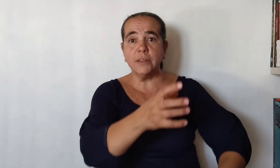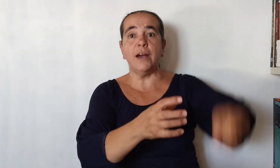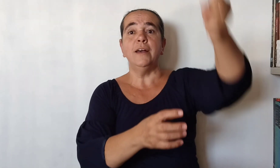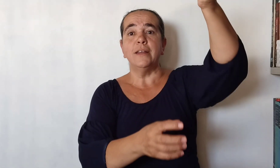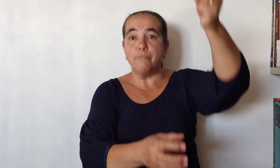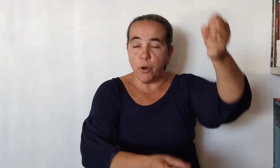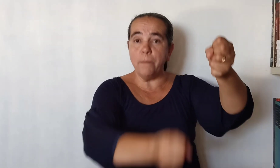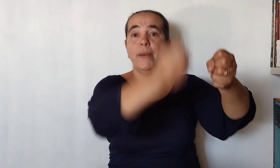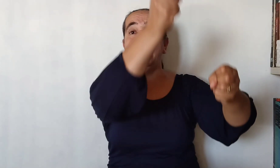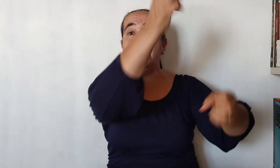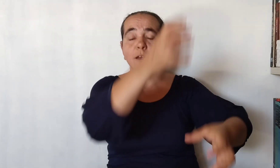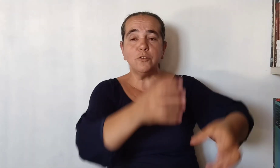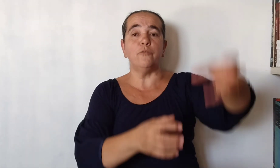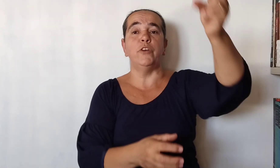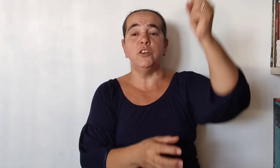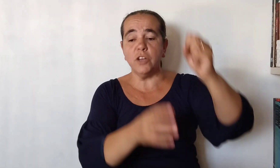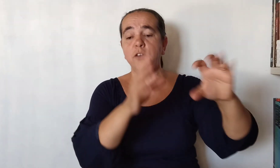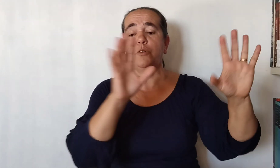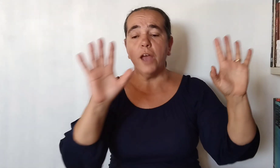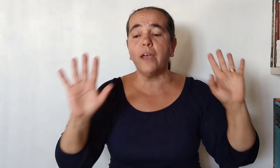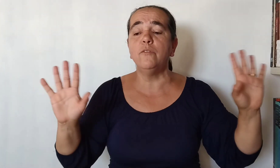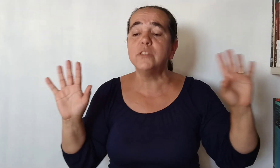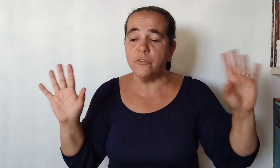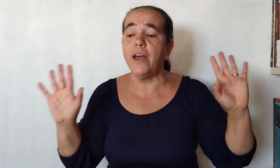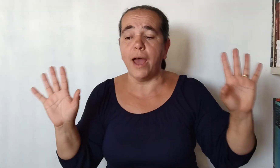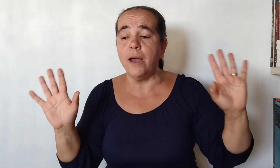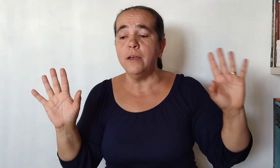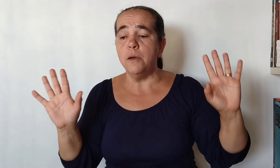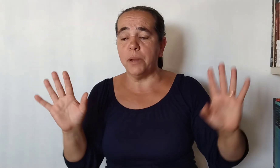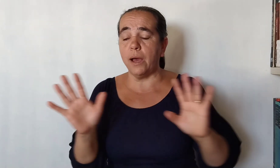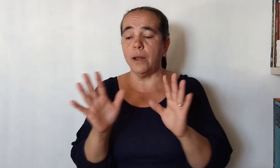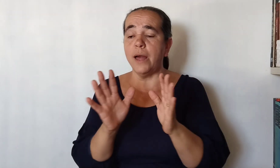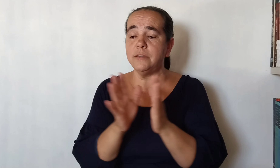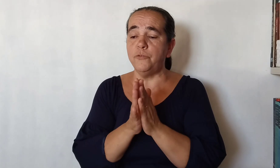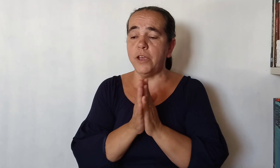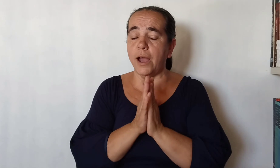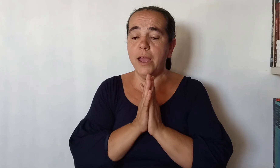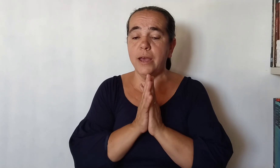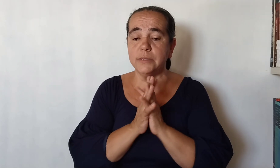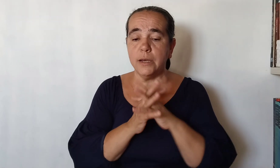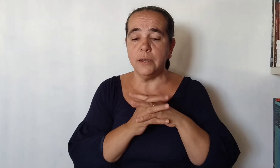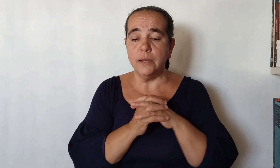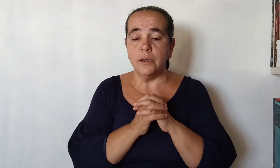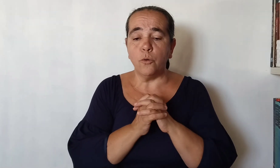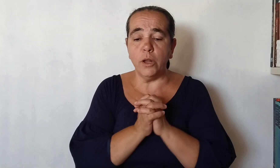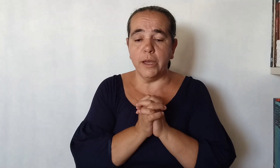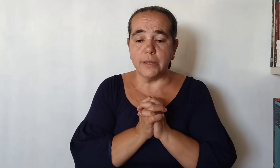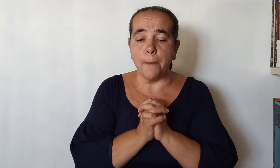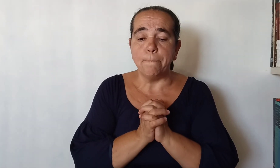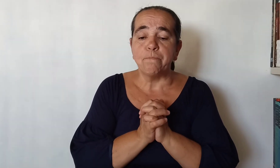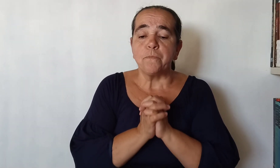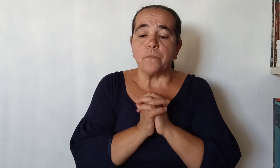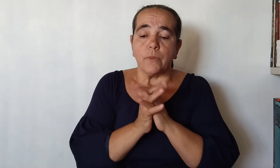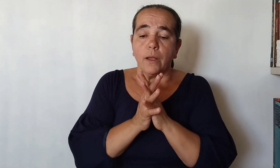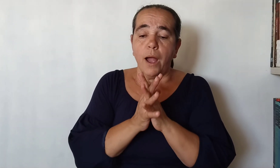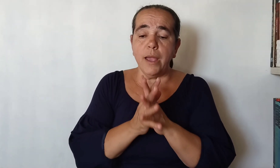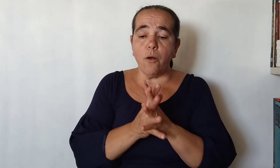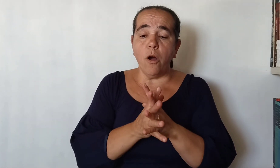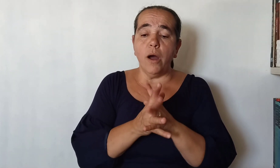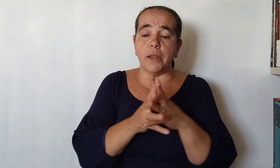levanta, põe peso, veja aí o que é que você fará para classificar essa colheita. Aí